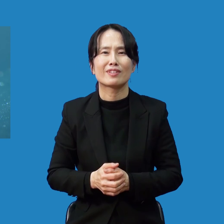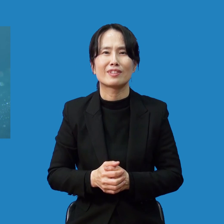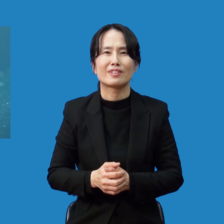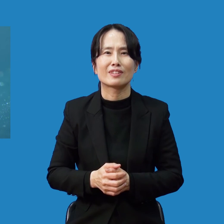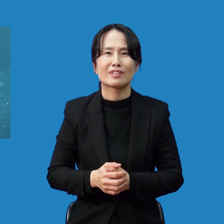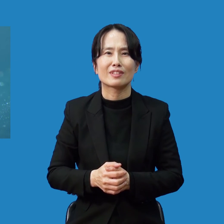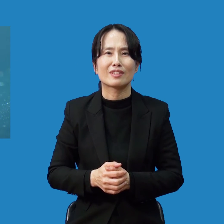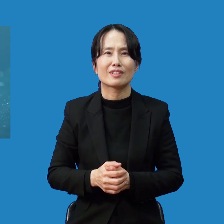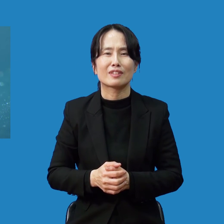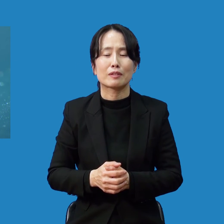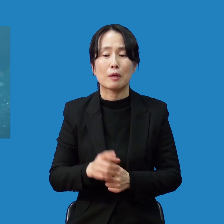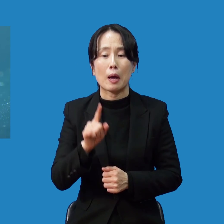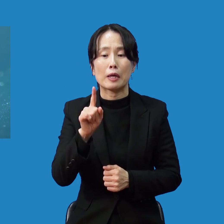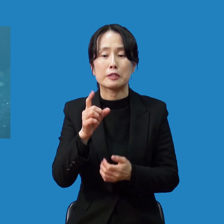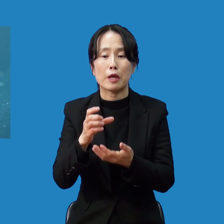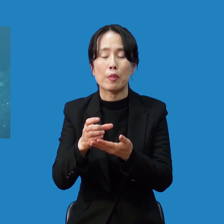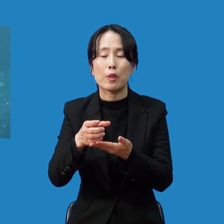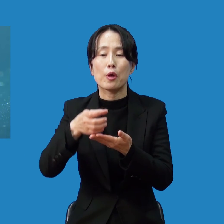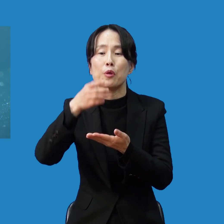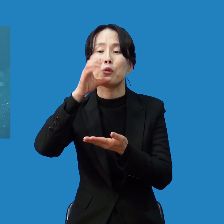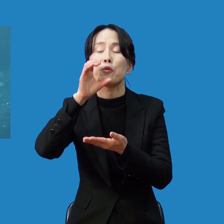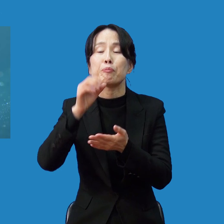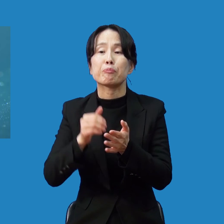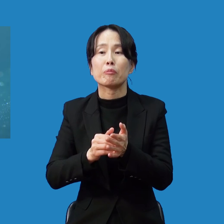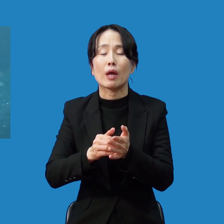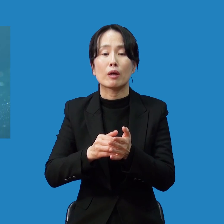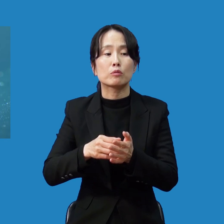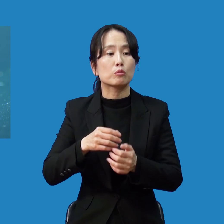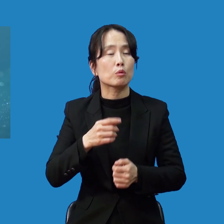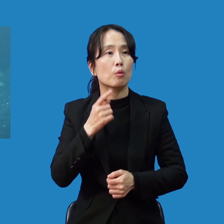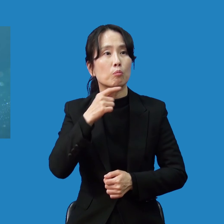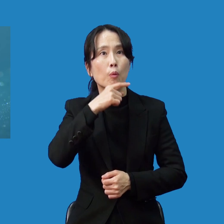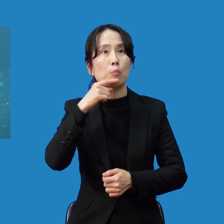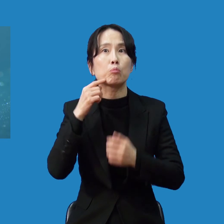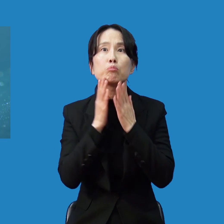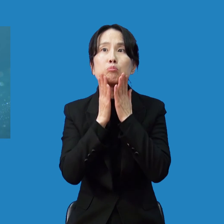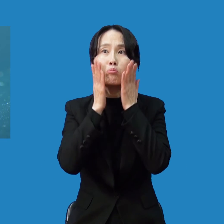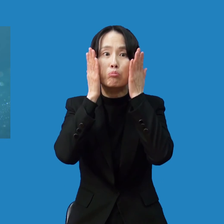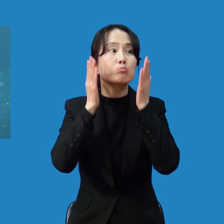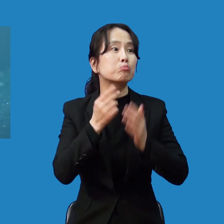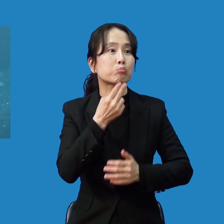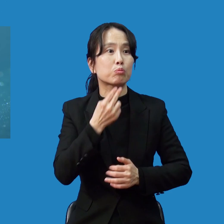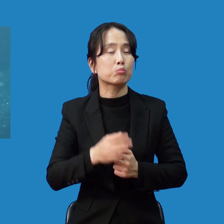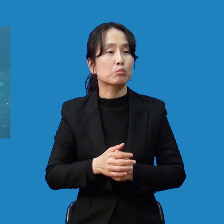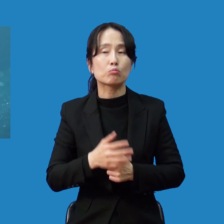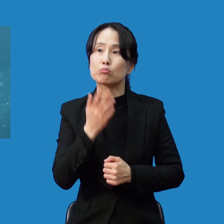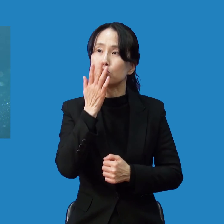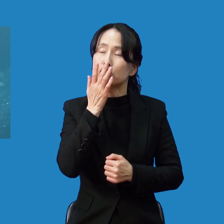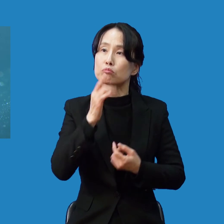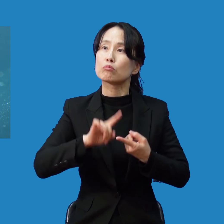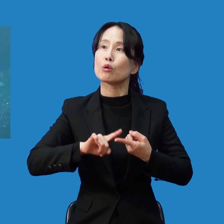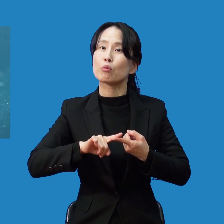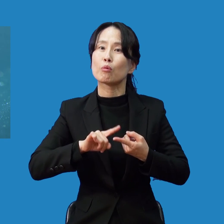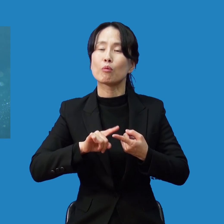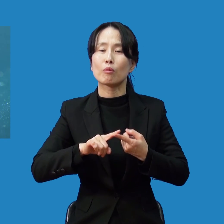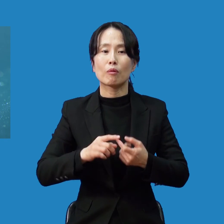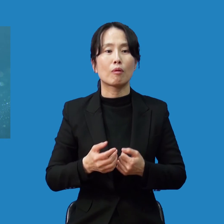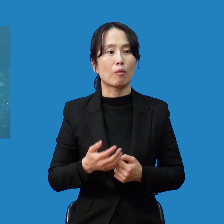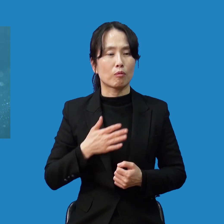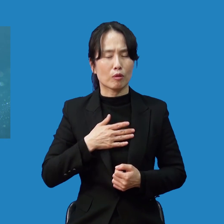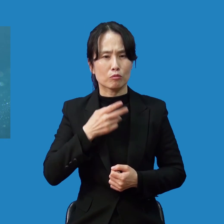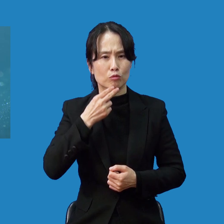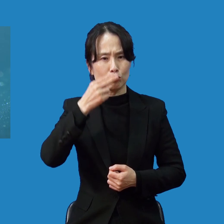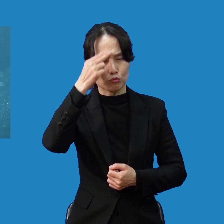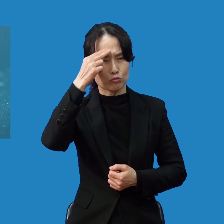해보니까 아무렇지도 않았습니다. 다른 사람은 한 잔만 해도 얼굴이 벌개지고 뭐 냄새만 맡아도 얼굴이 벌개지고 한다는데, 저는